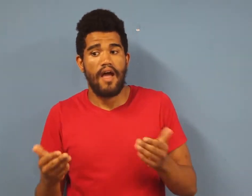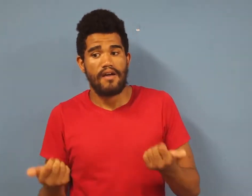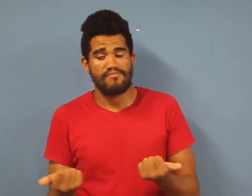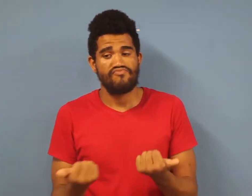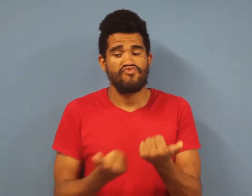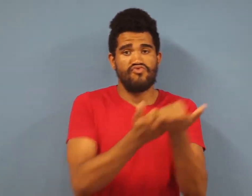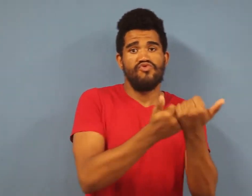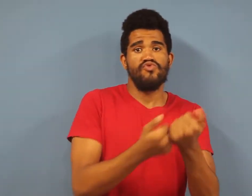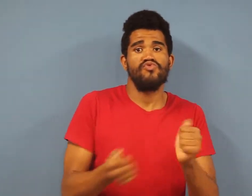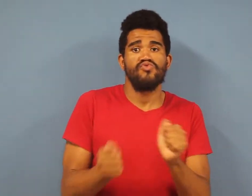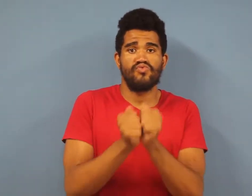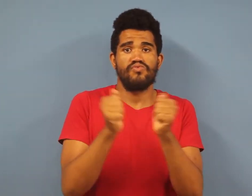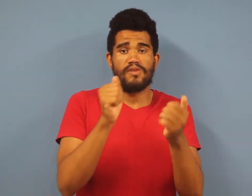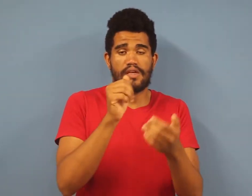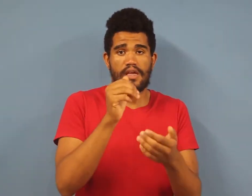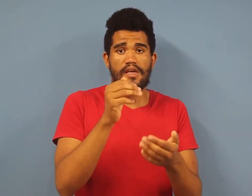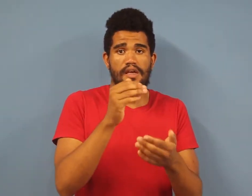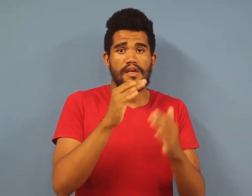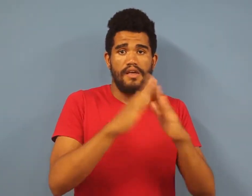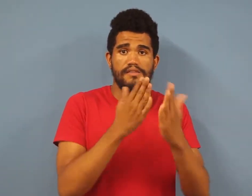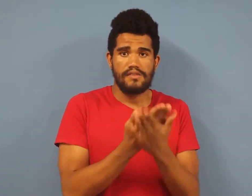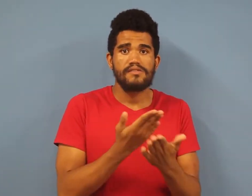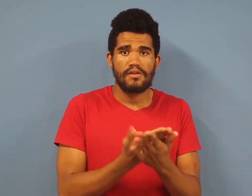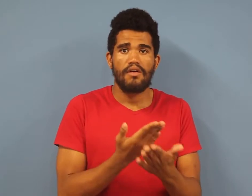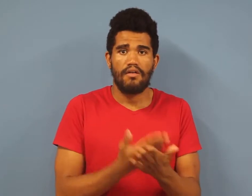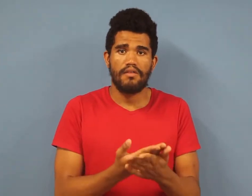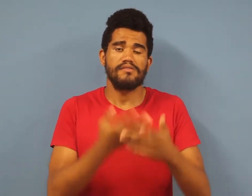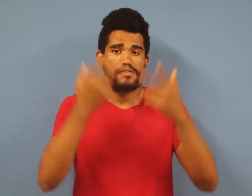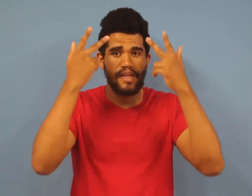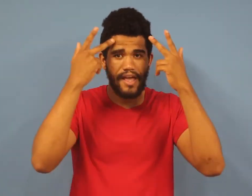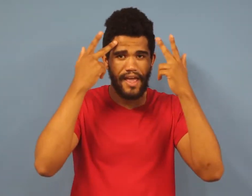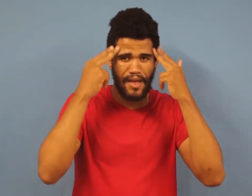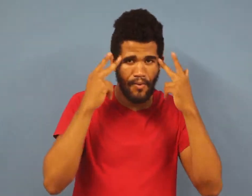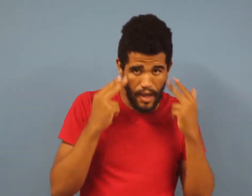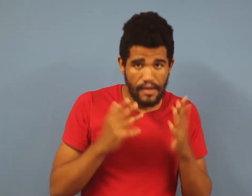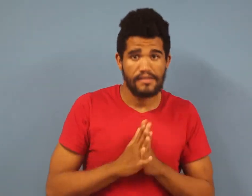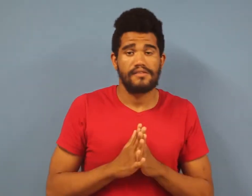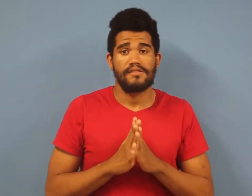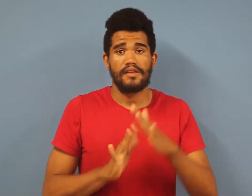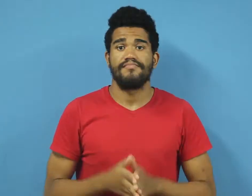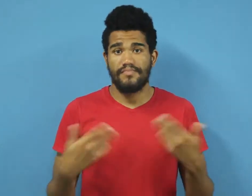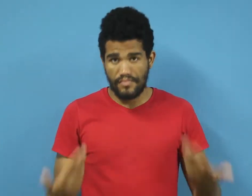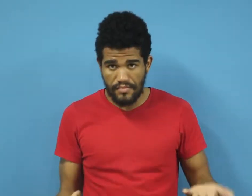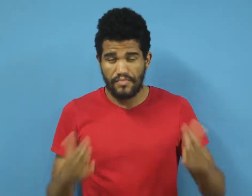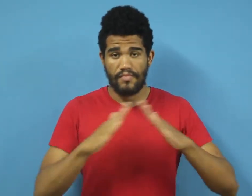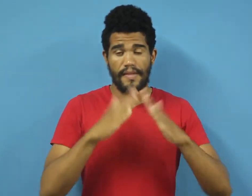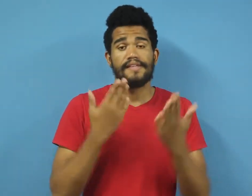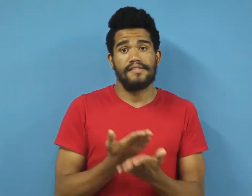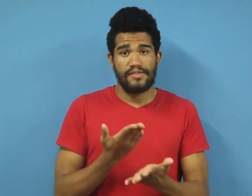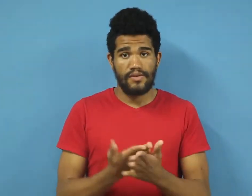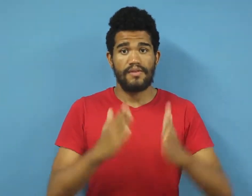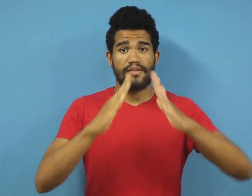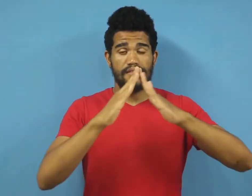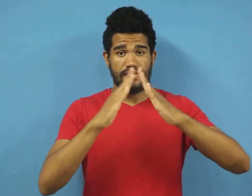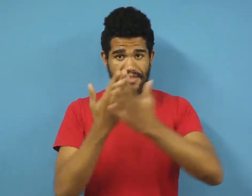regulares. Diante desse cenário, as instituições, escolas especiais que antes eram